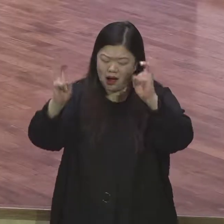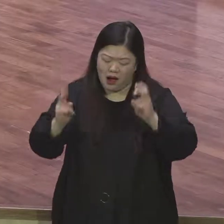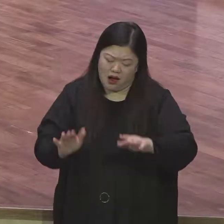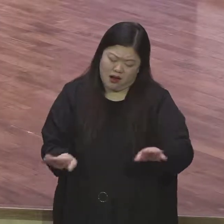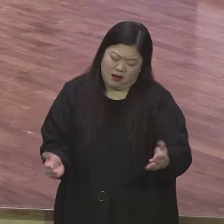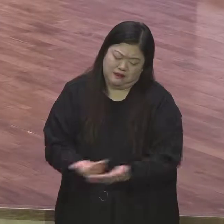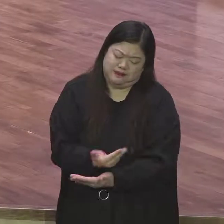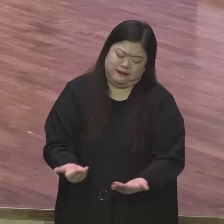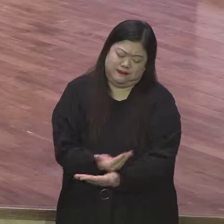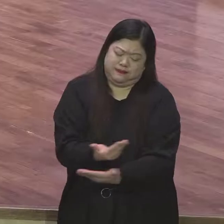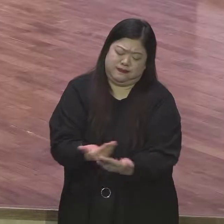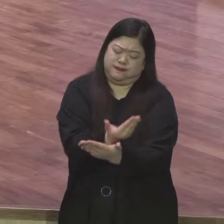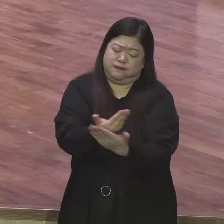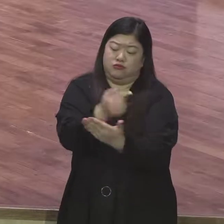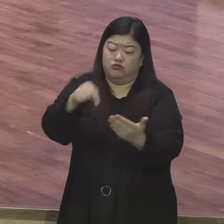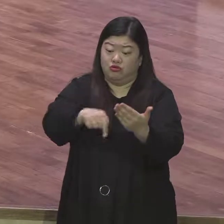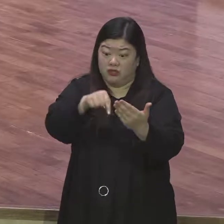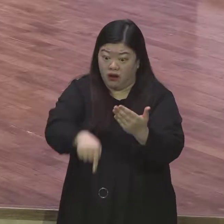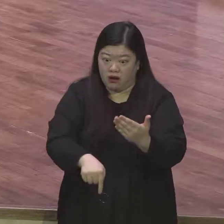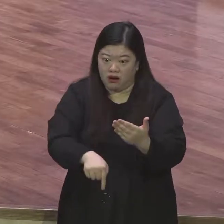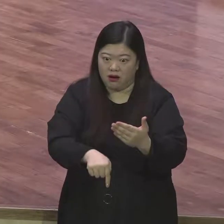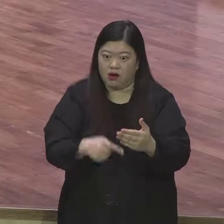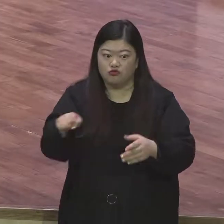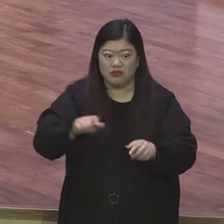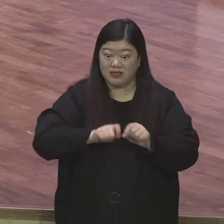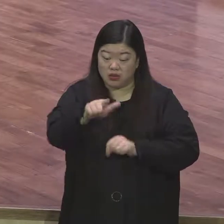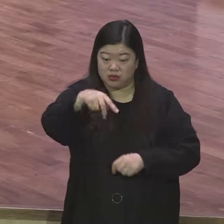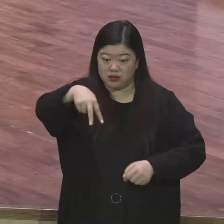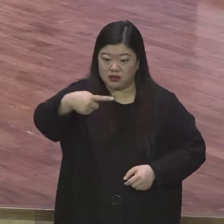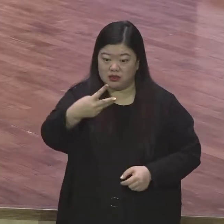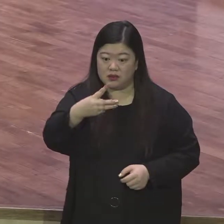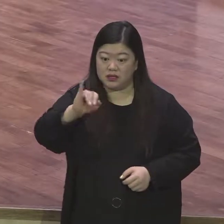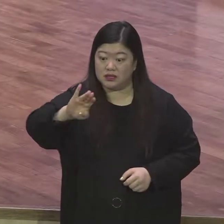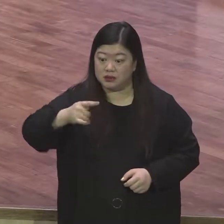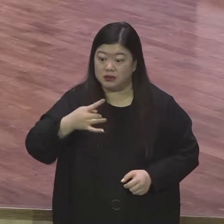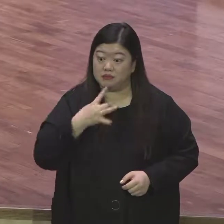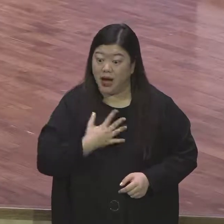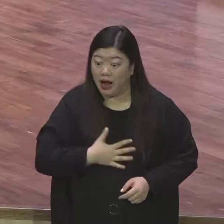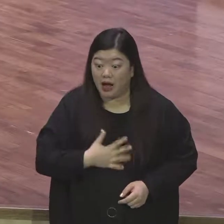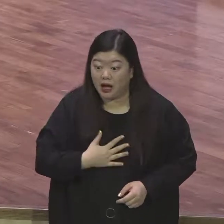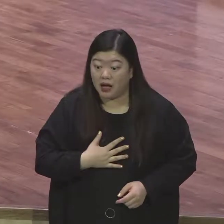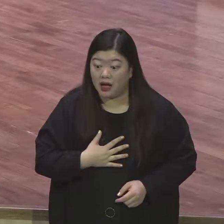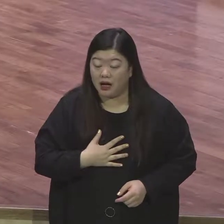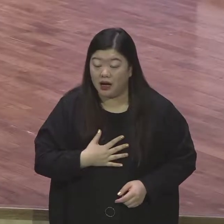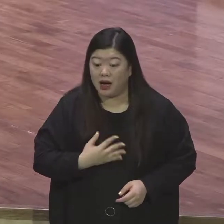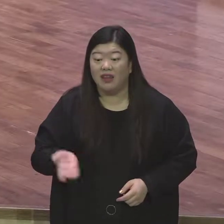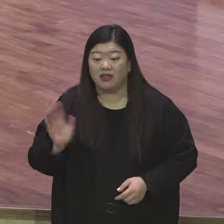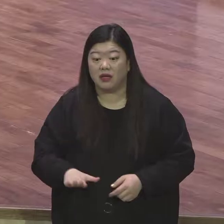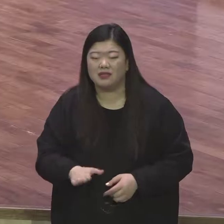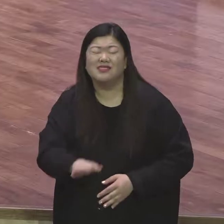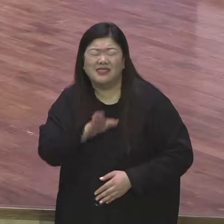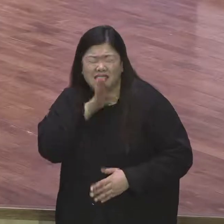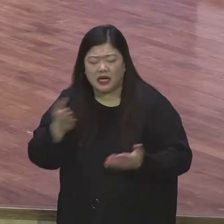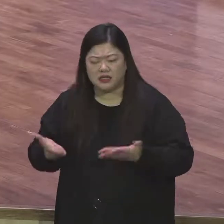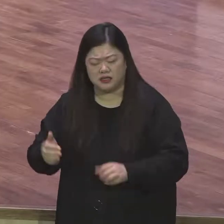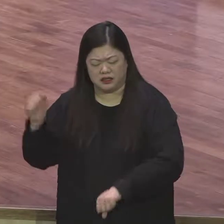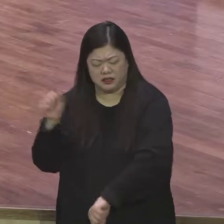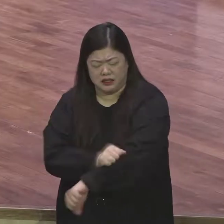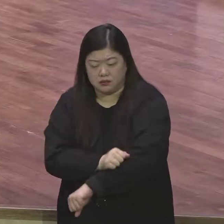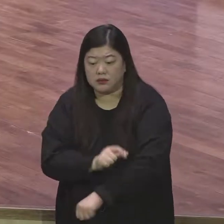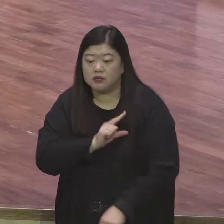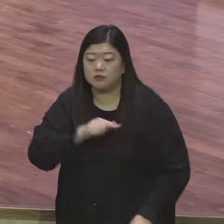수 없는 한 사람이 있었어요. 애플의 모든 제품들 최고 디자인한